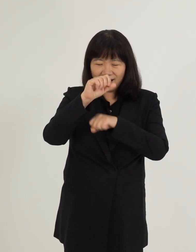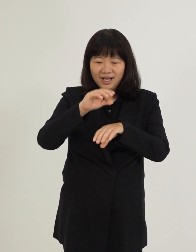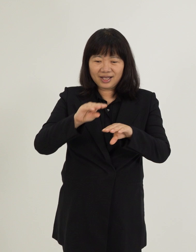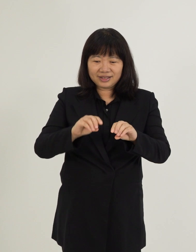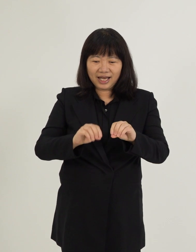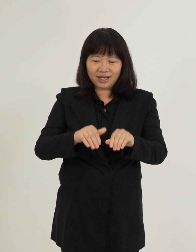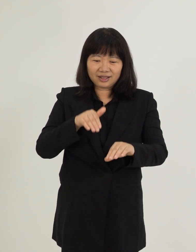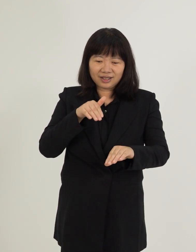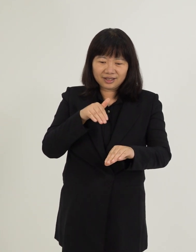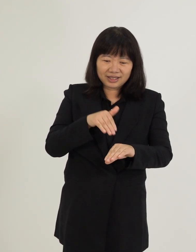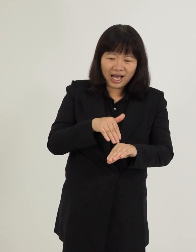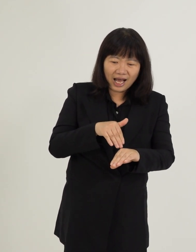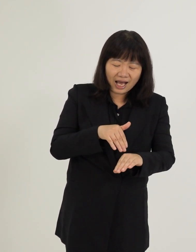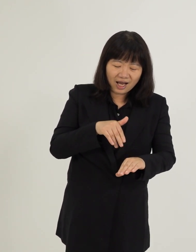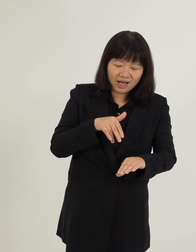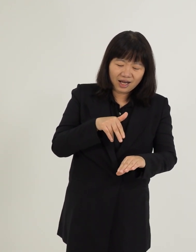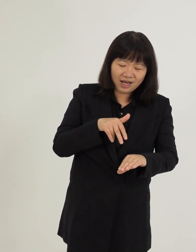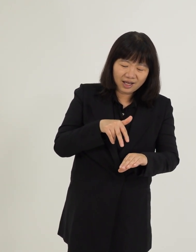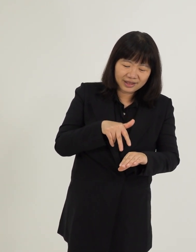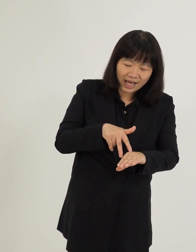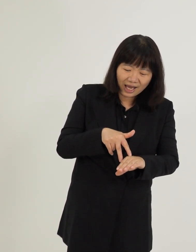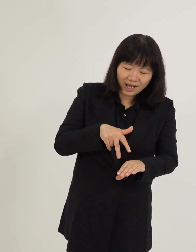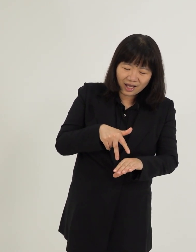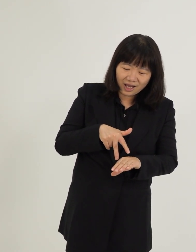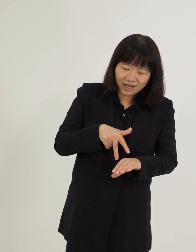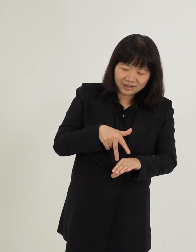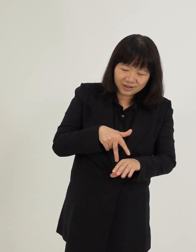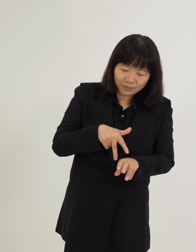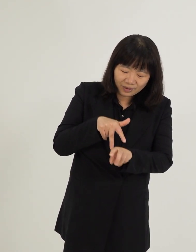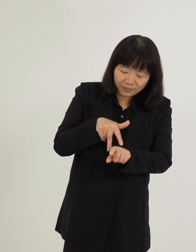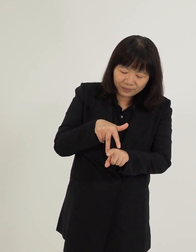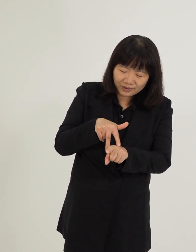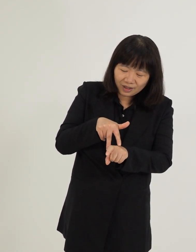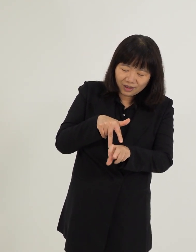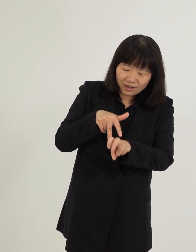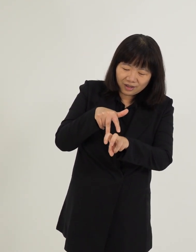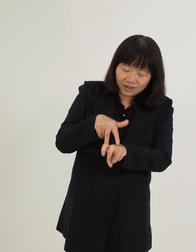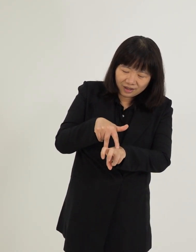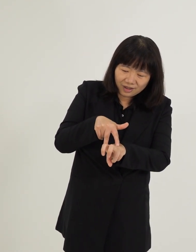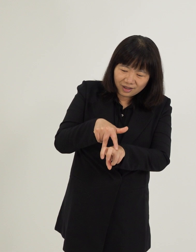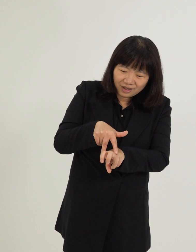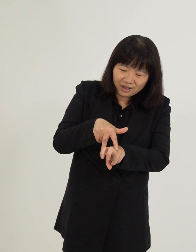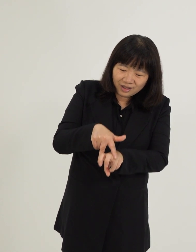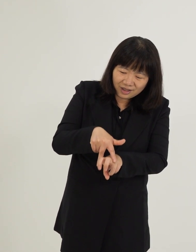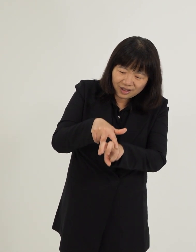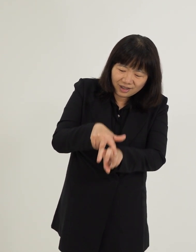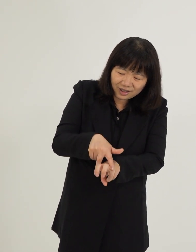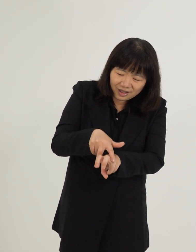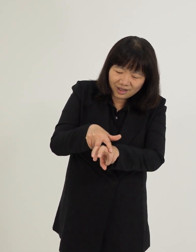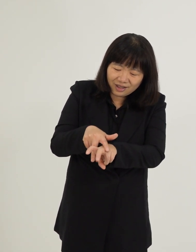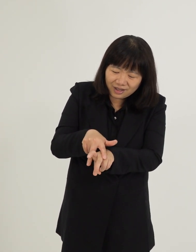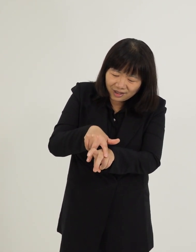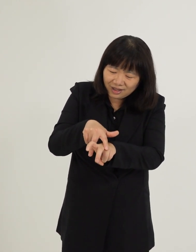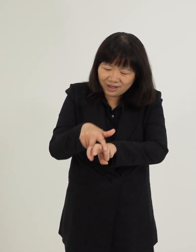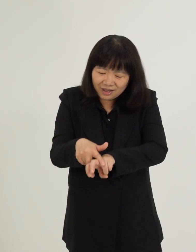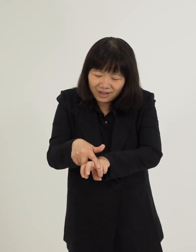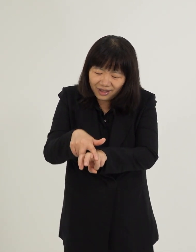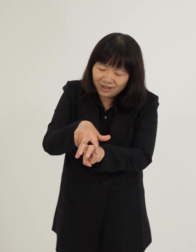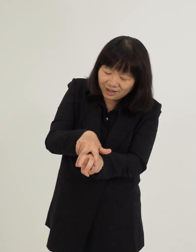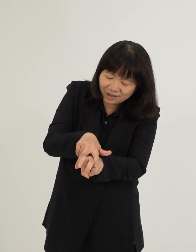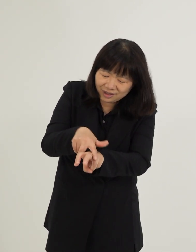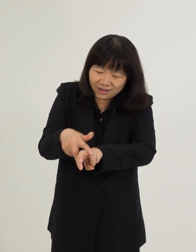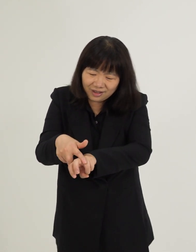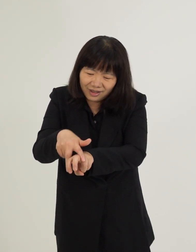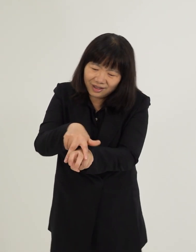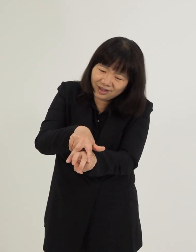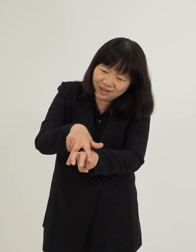다 그걸 끌리면서 그 어린 나귀가 엉그작하고 이제 힘에 겨우니까